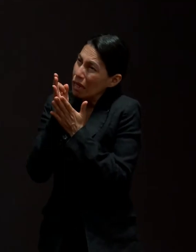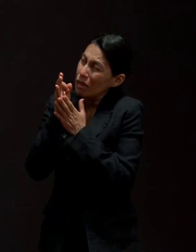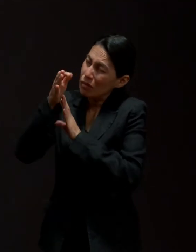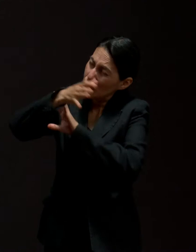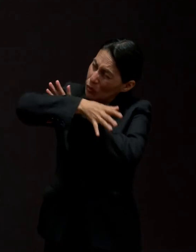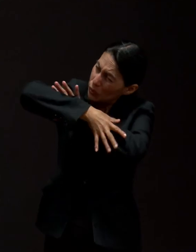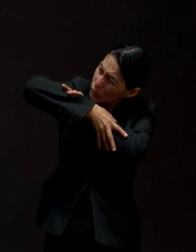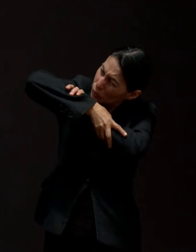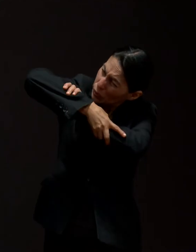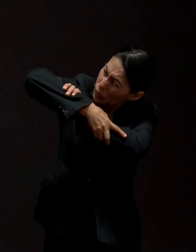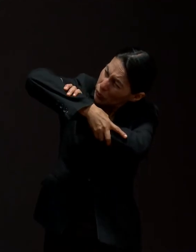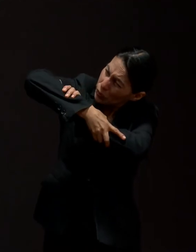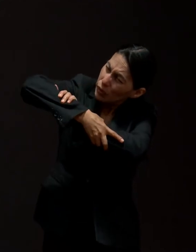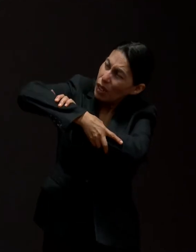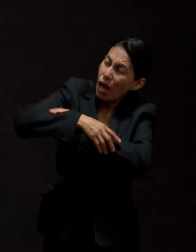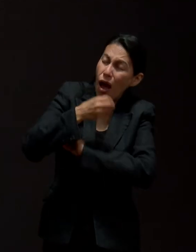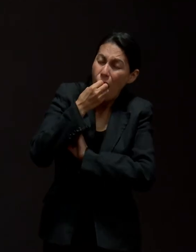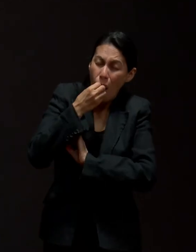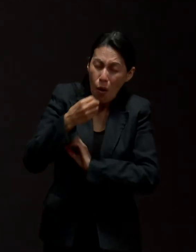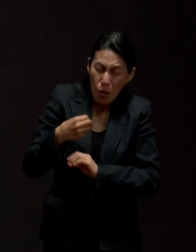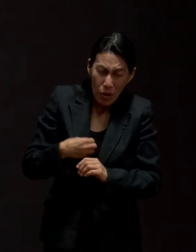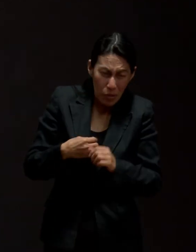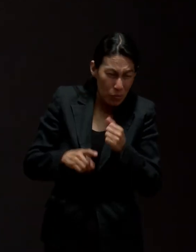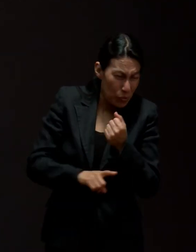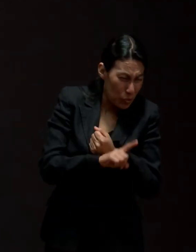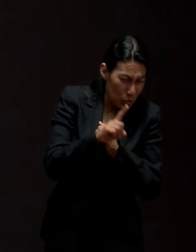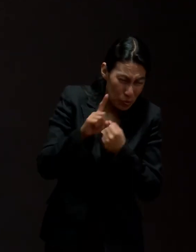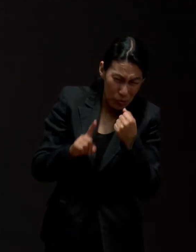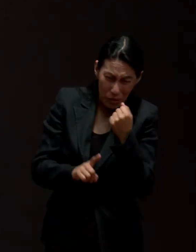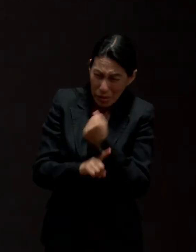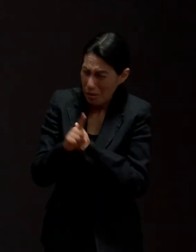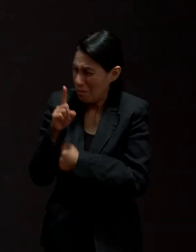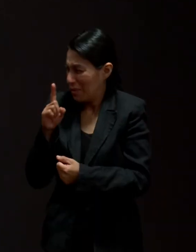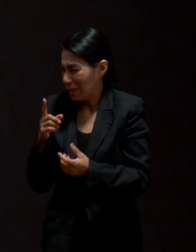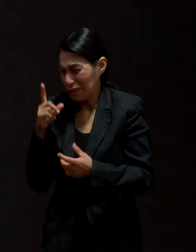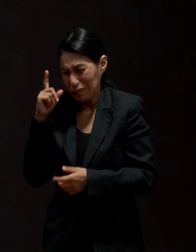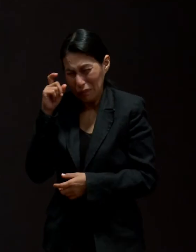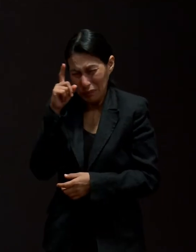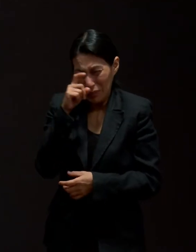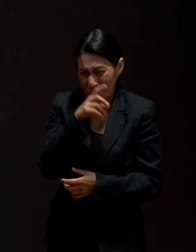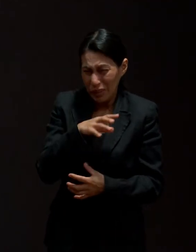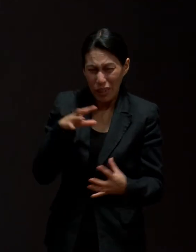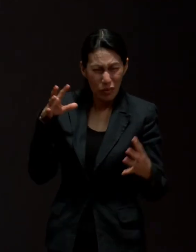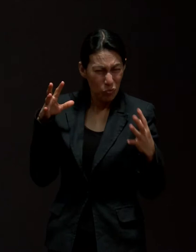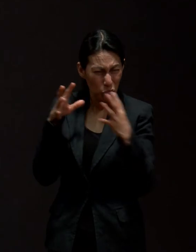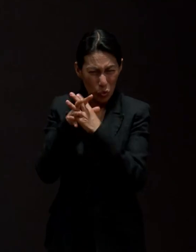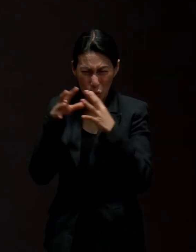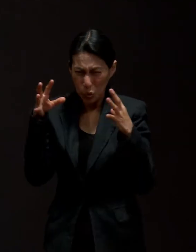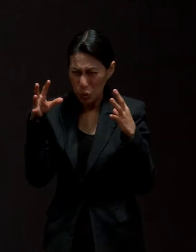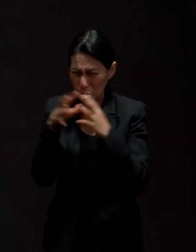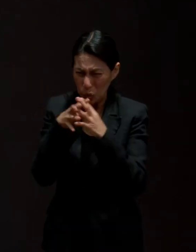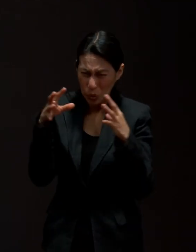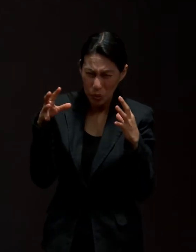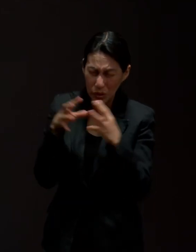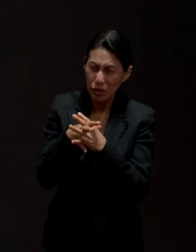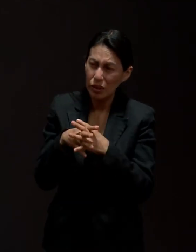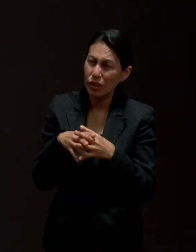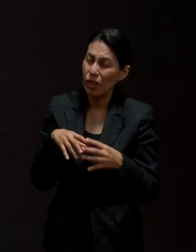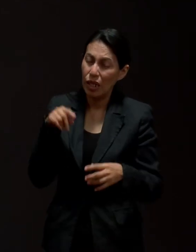ayudar a ser fieles a Dios en medio del conflicto más terrible